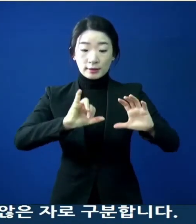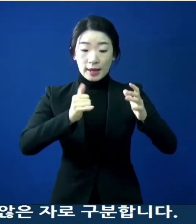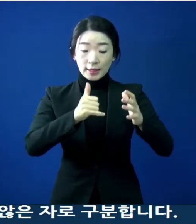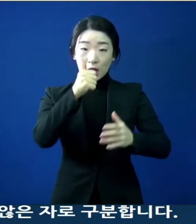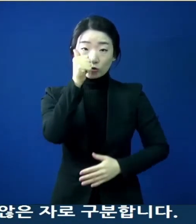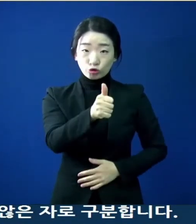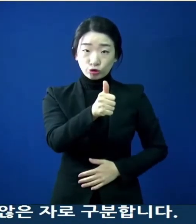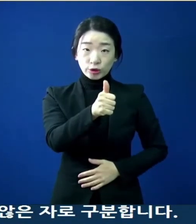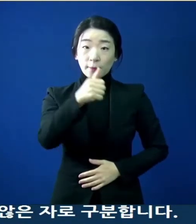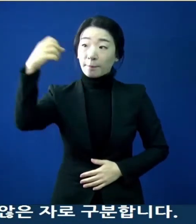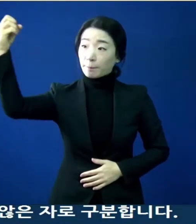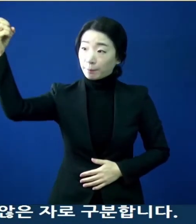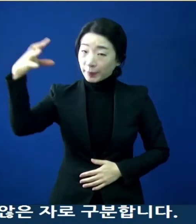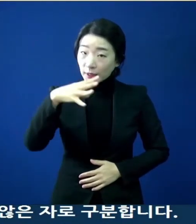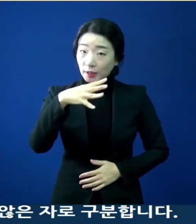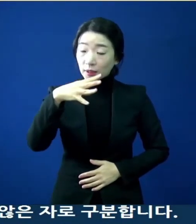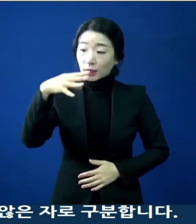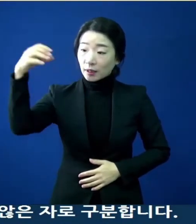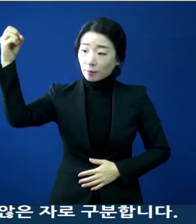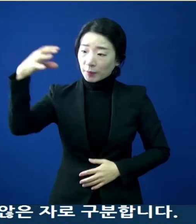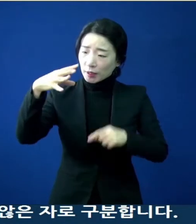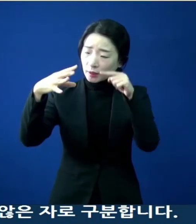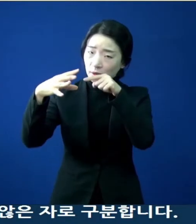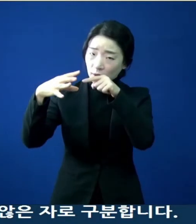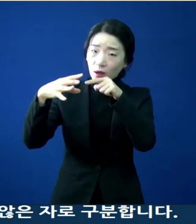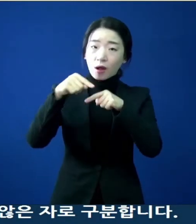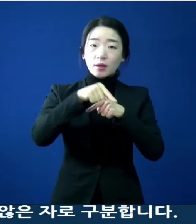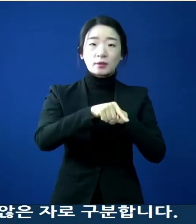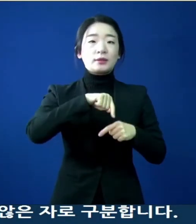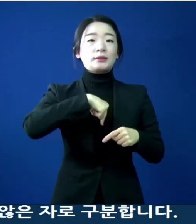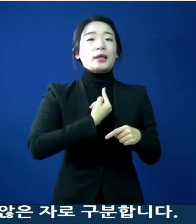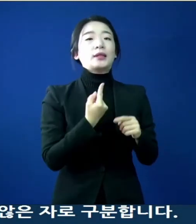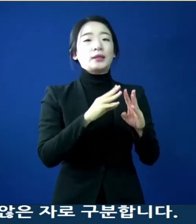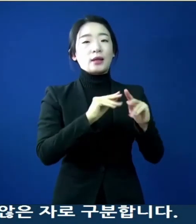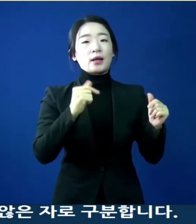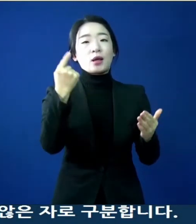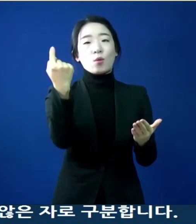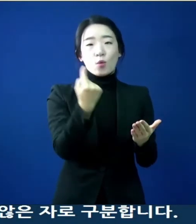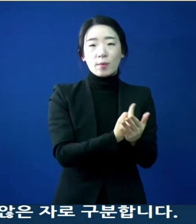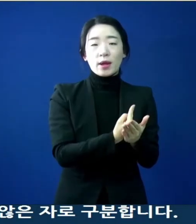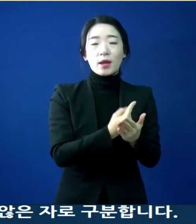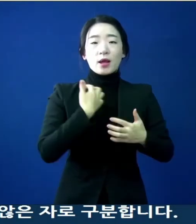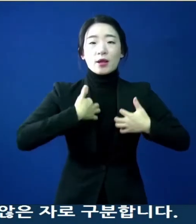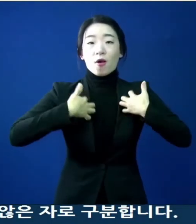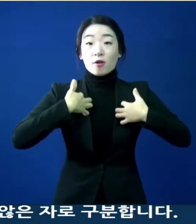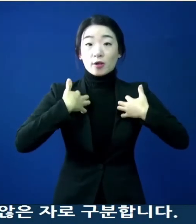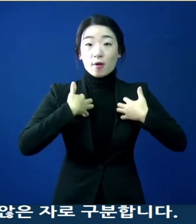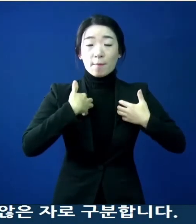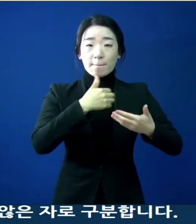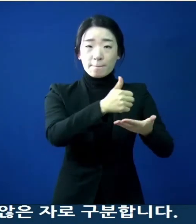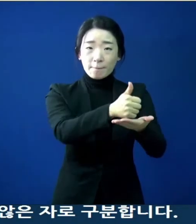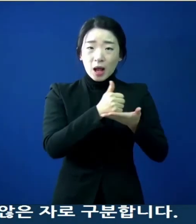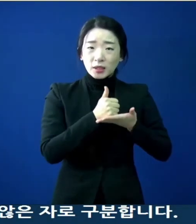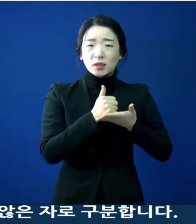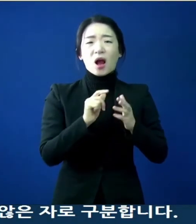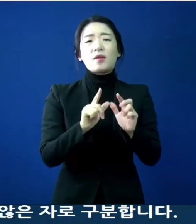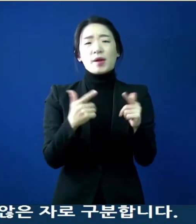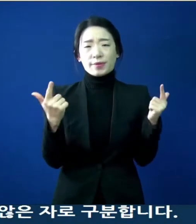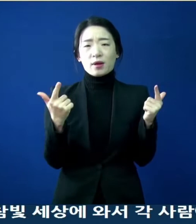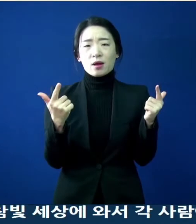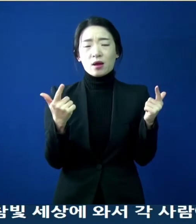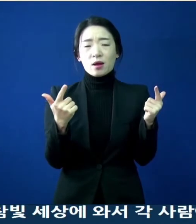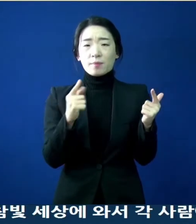빛이 있었는데 그 빛이 자기 땅에 오매 11절 끝부분 영접하지 않았다.